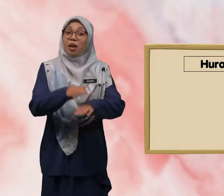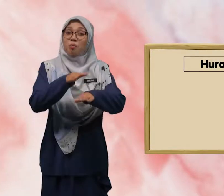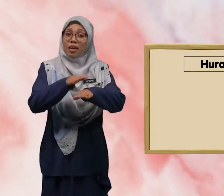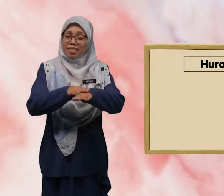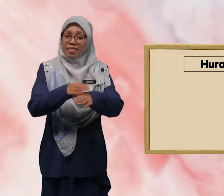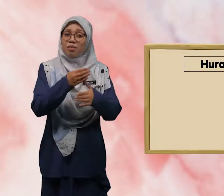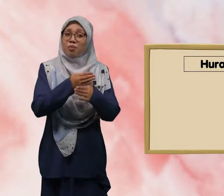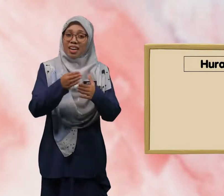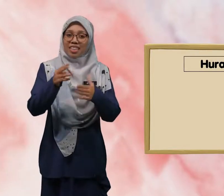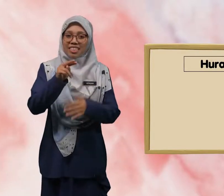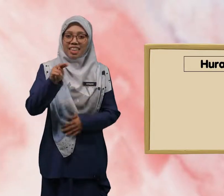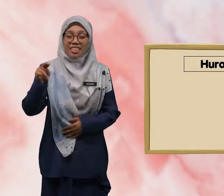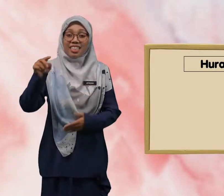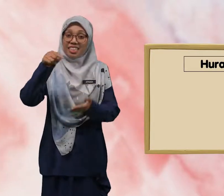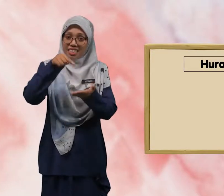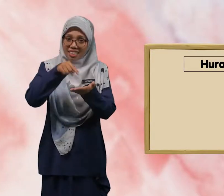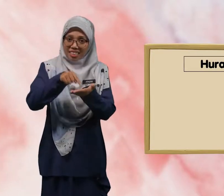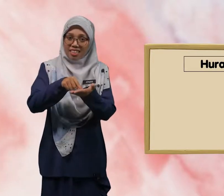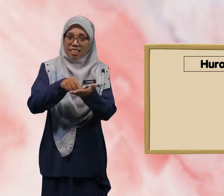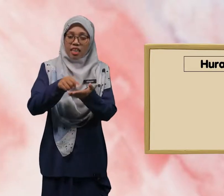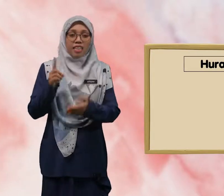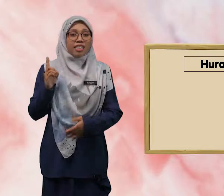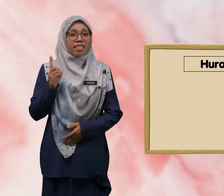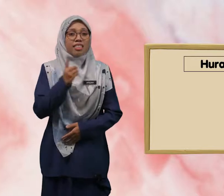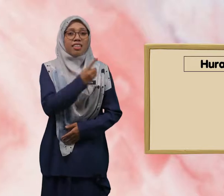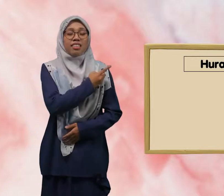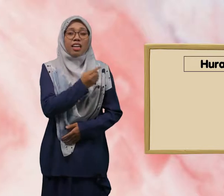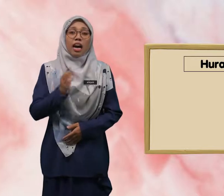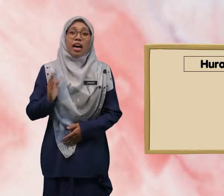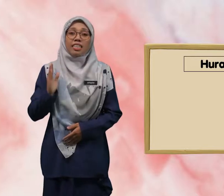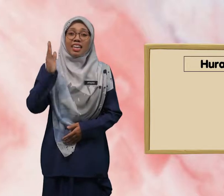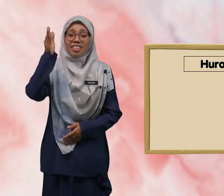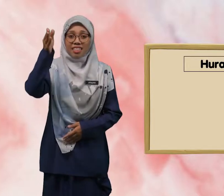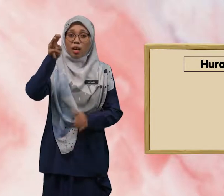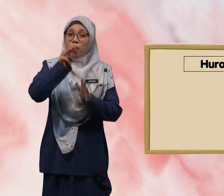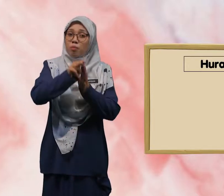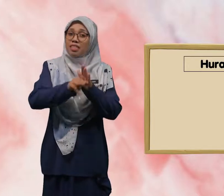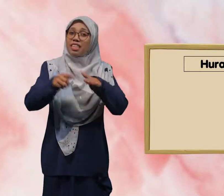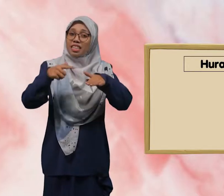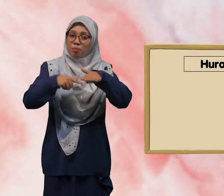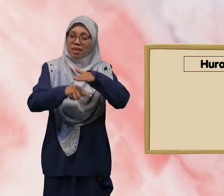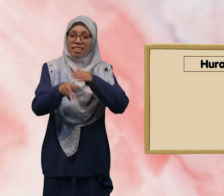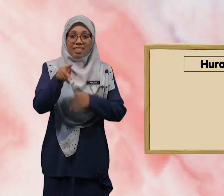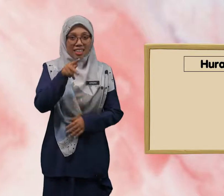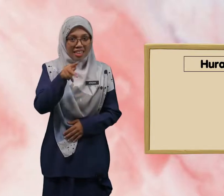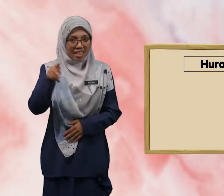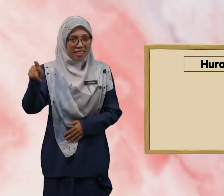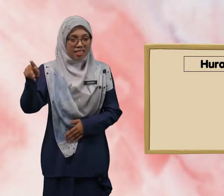Fadel bahagiain ini kita akan melibas Khan